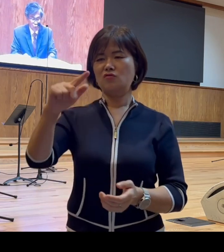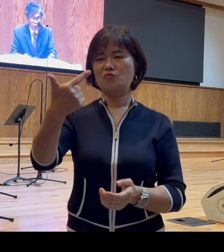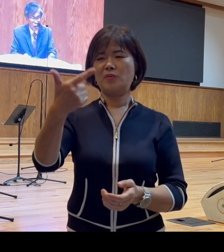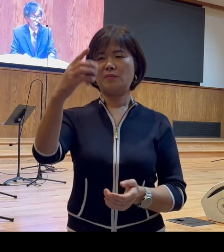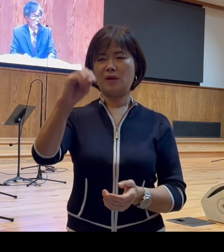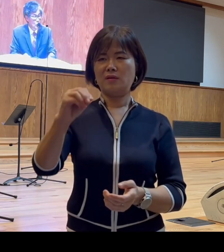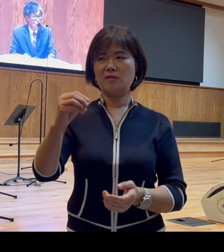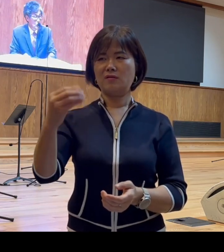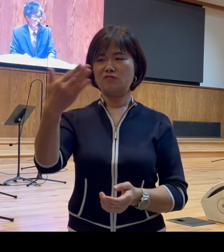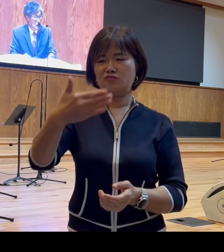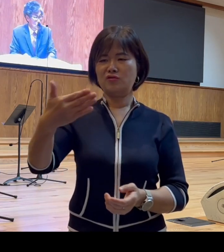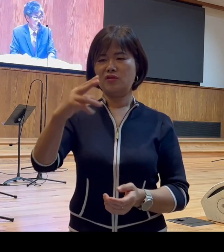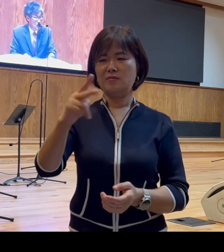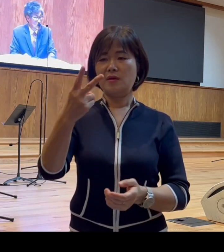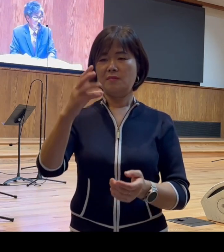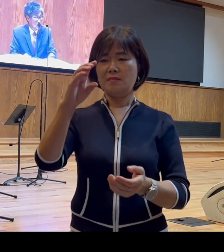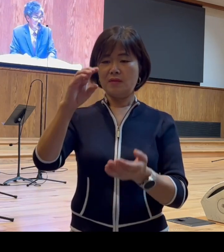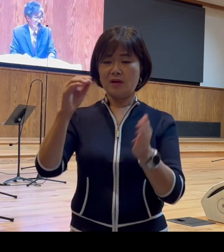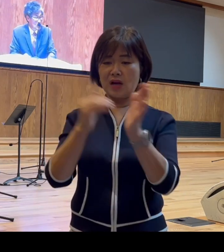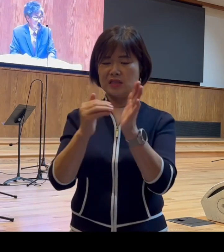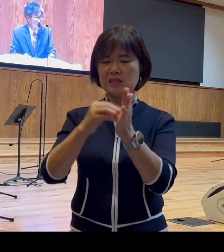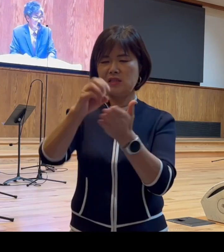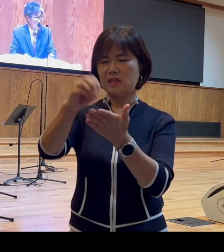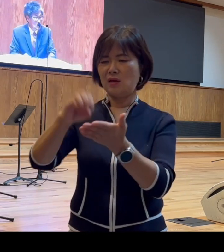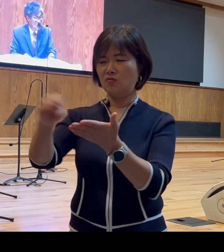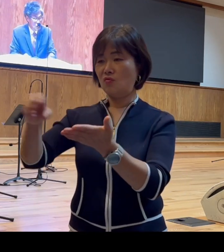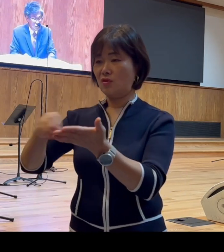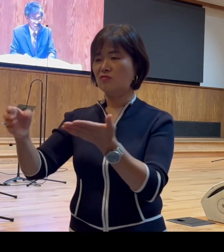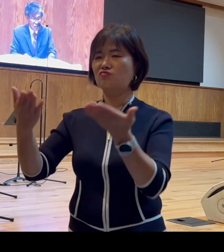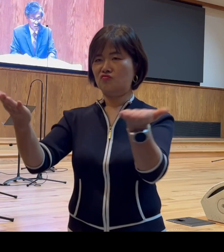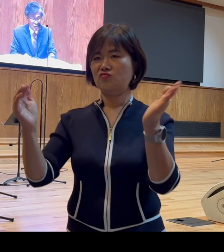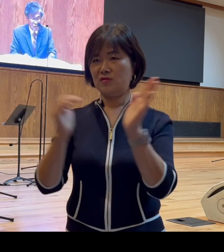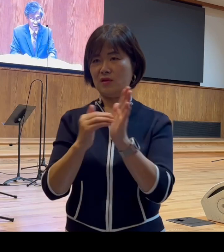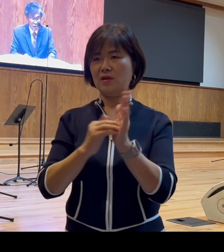2,600만 원에서 9,200만 원까지 나눠줬어요.